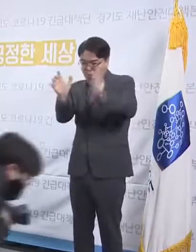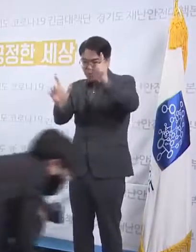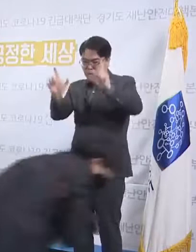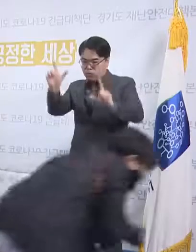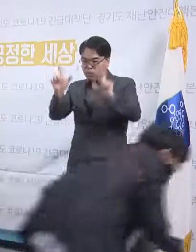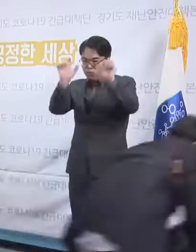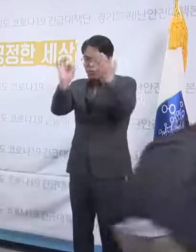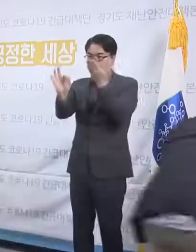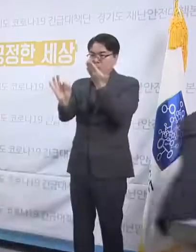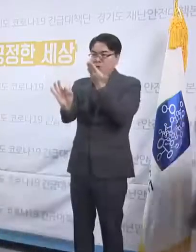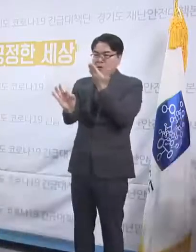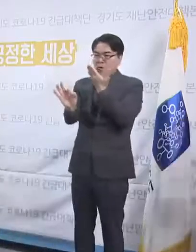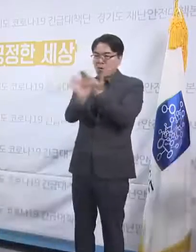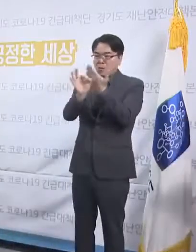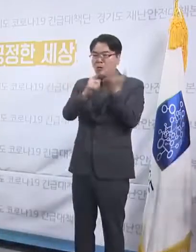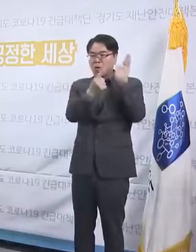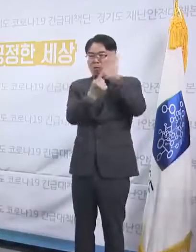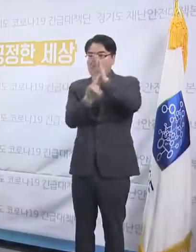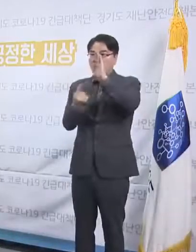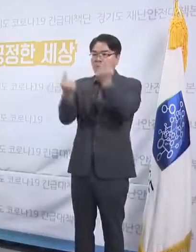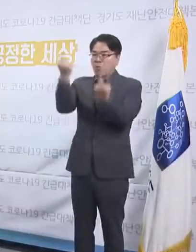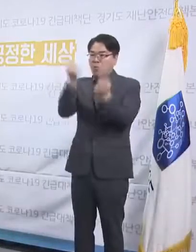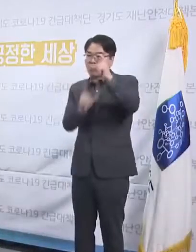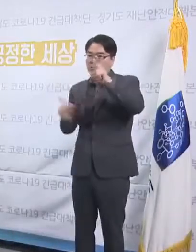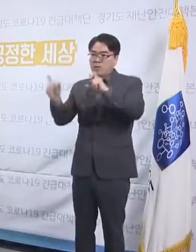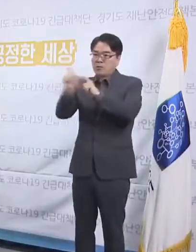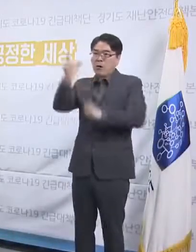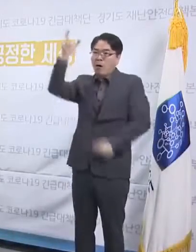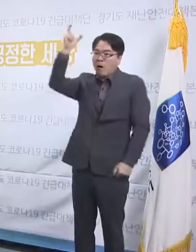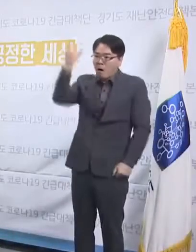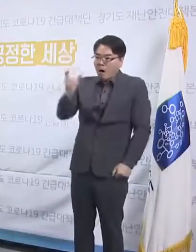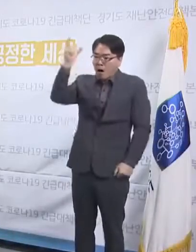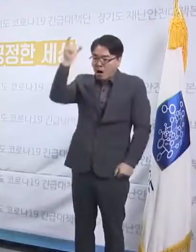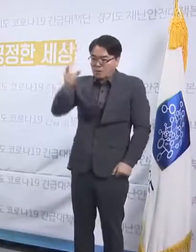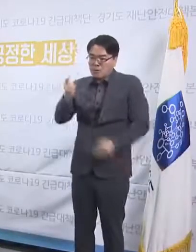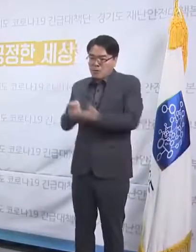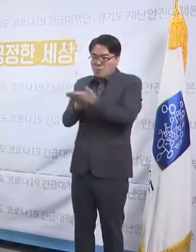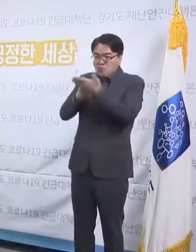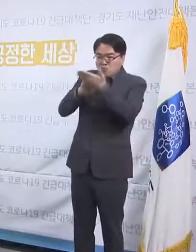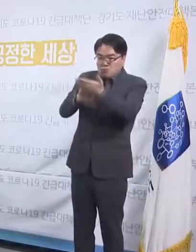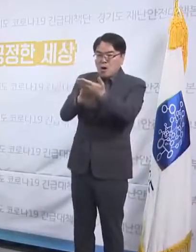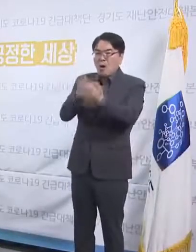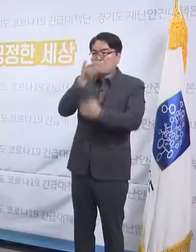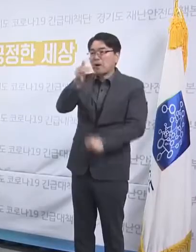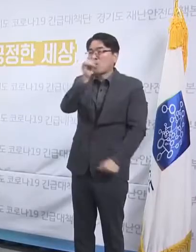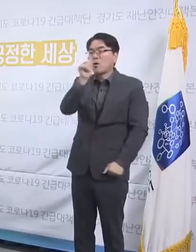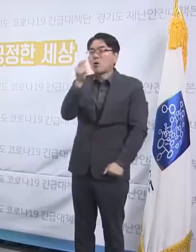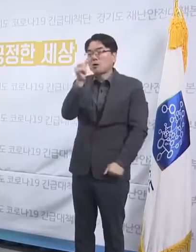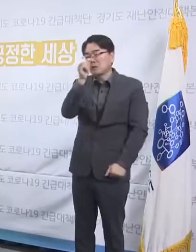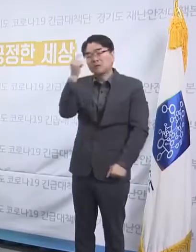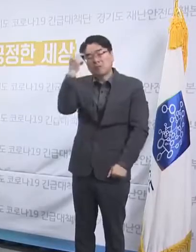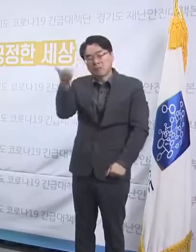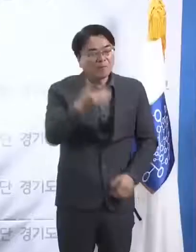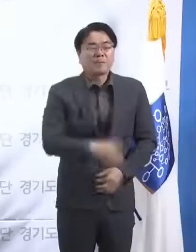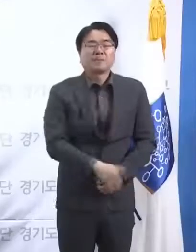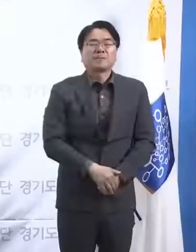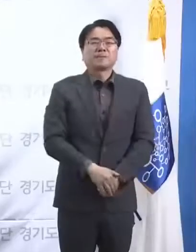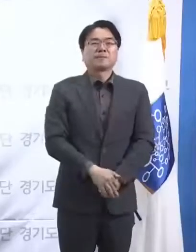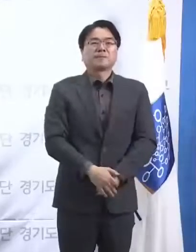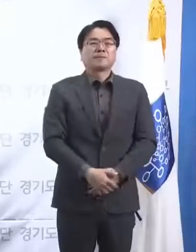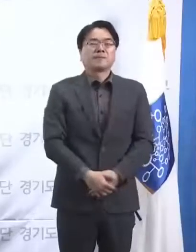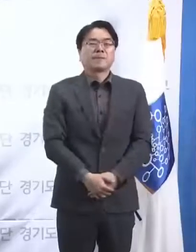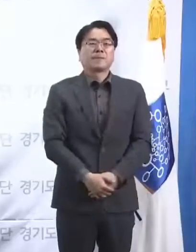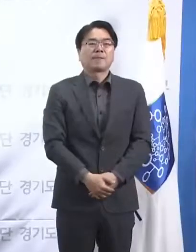오늘 발표하신 내용보다 강도 높게 있는 추진하는 정책이 있다면 말씀해 주셨으면 고맙겠습니다.